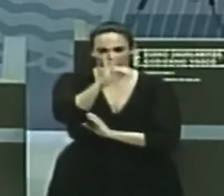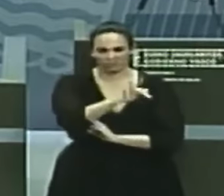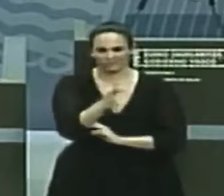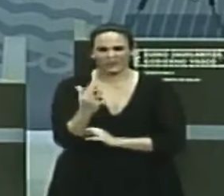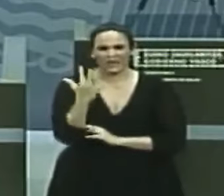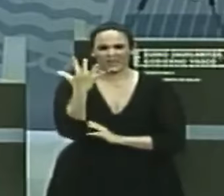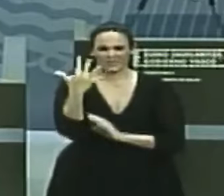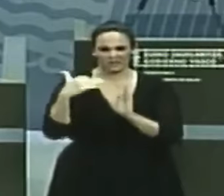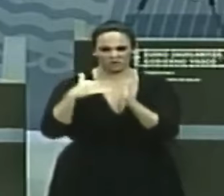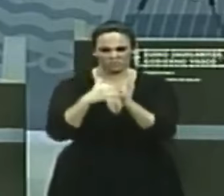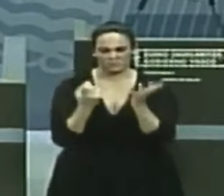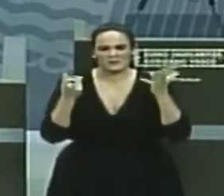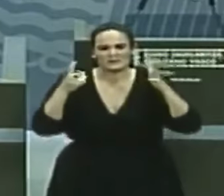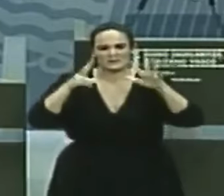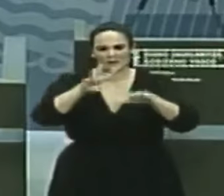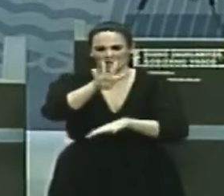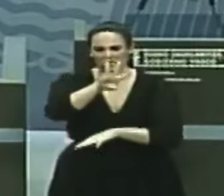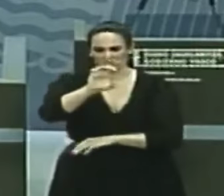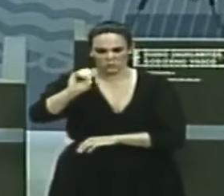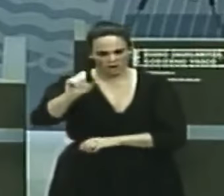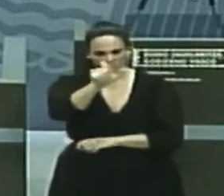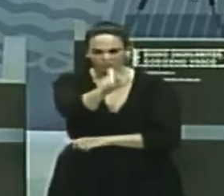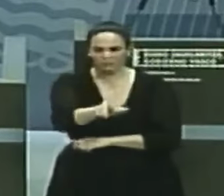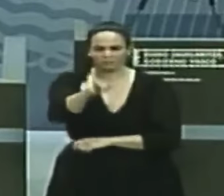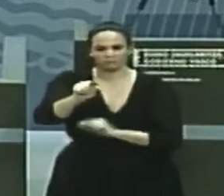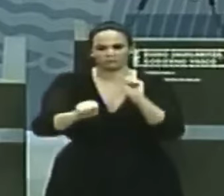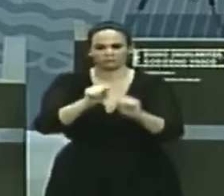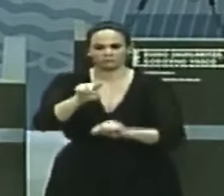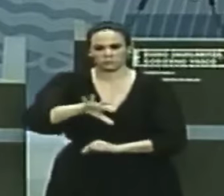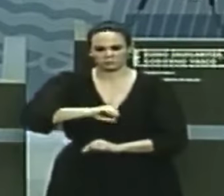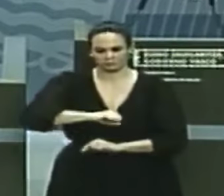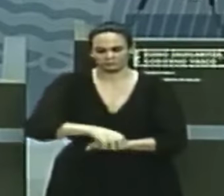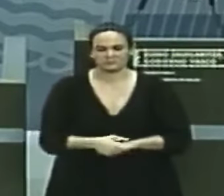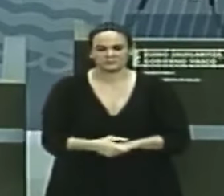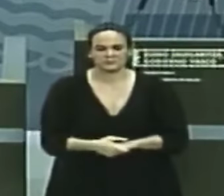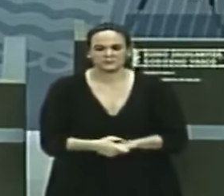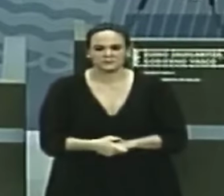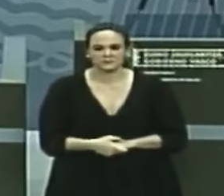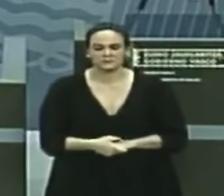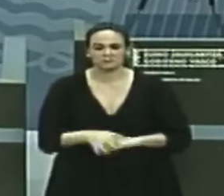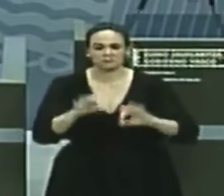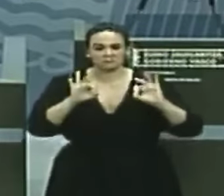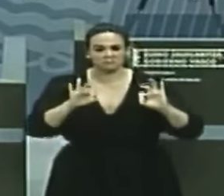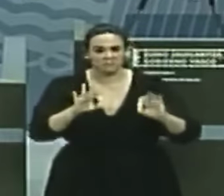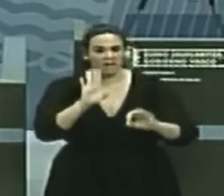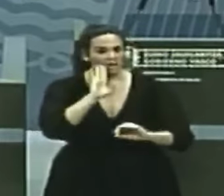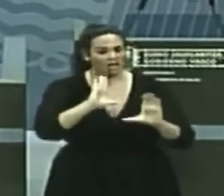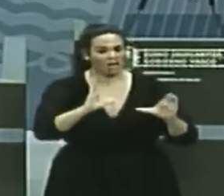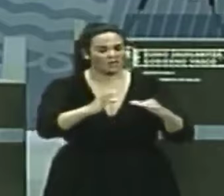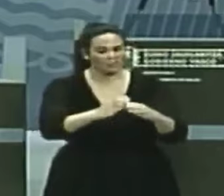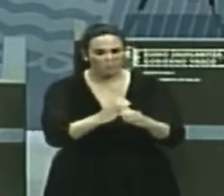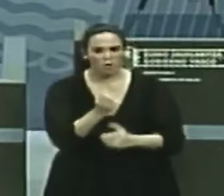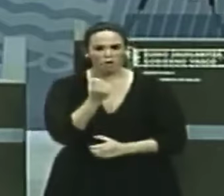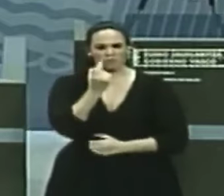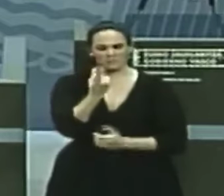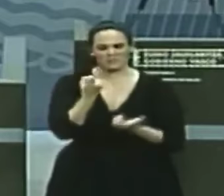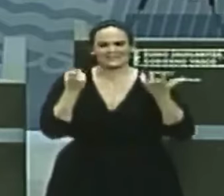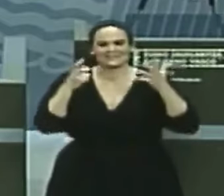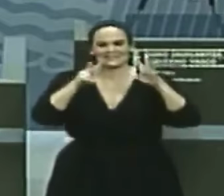5 mil 740 las personas contagiadas de ellas mil 769